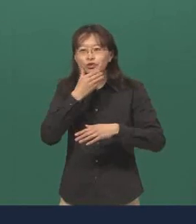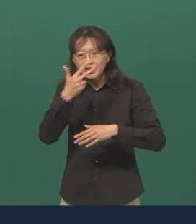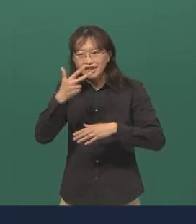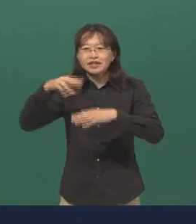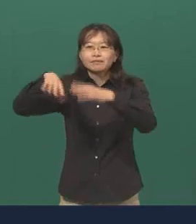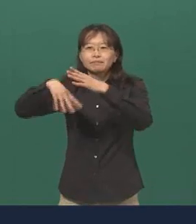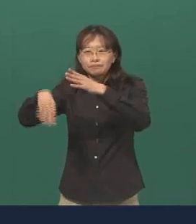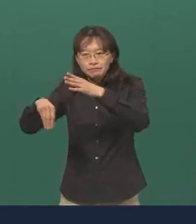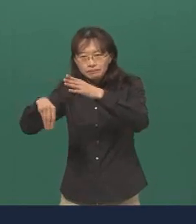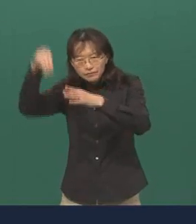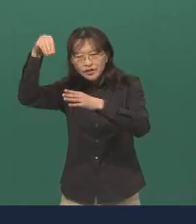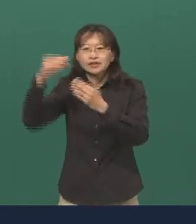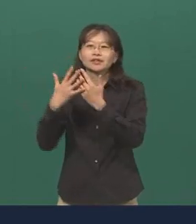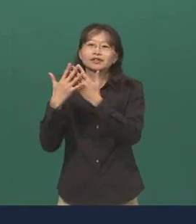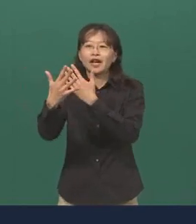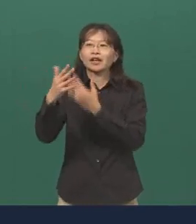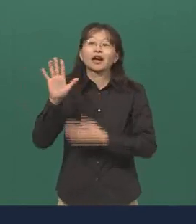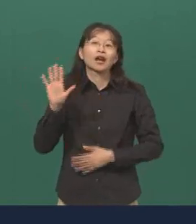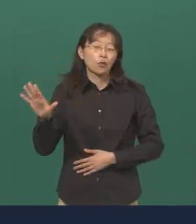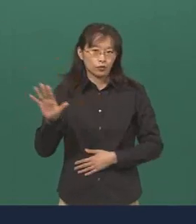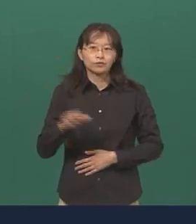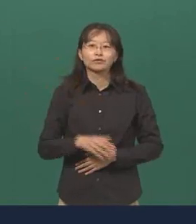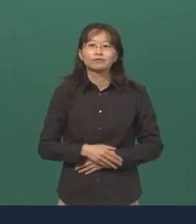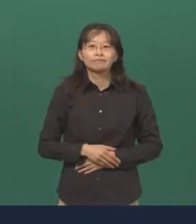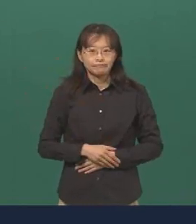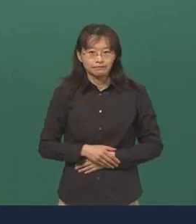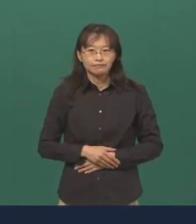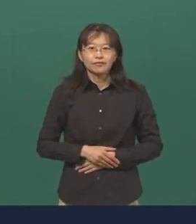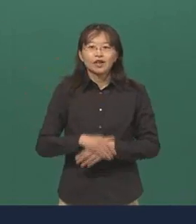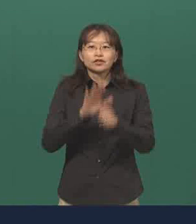その他お楽しみ福引き大会が行われます。